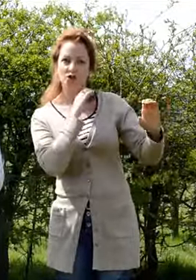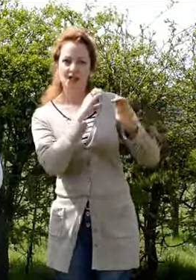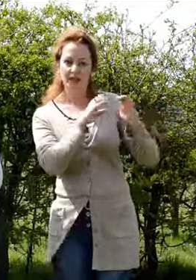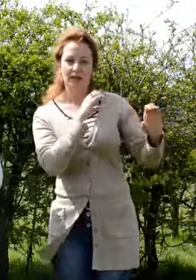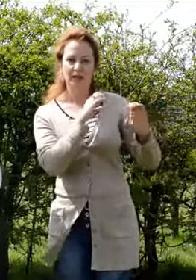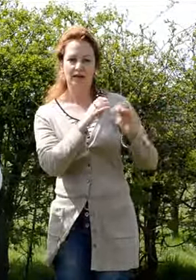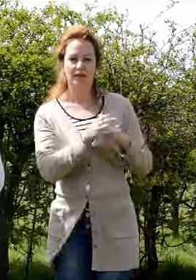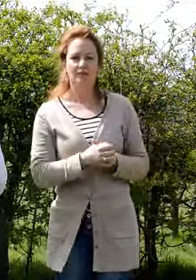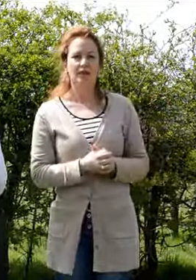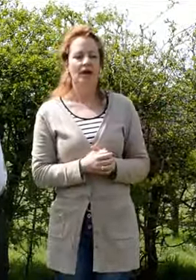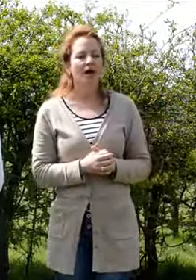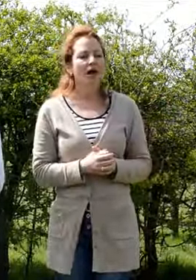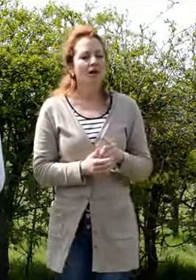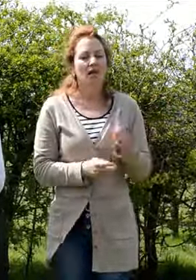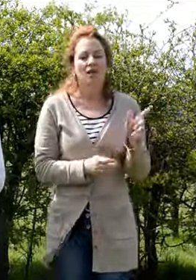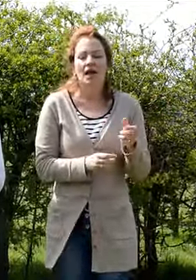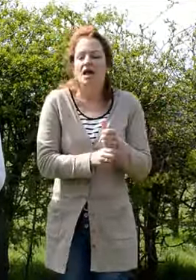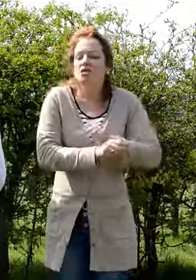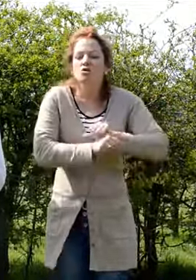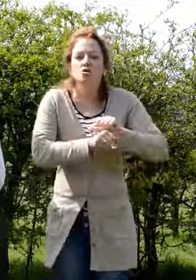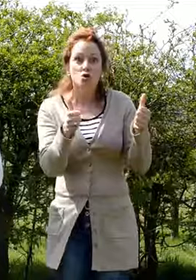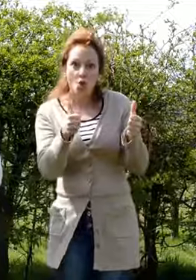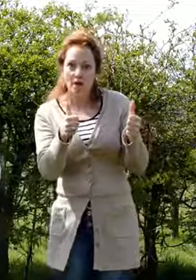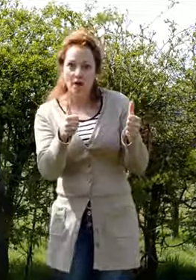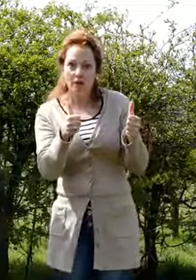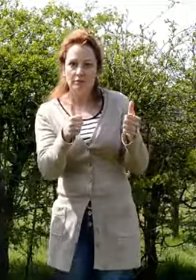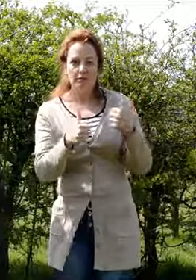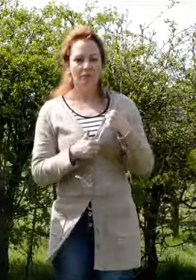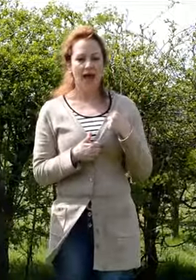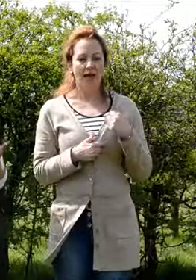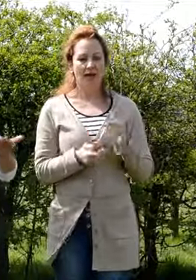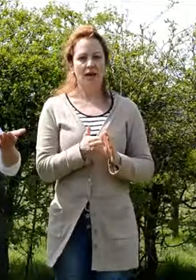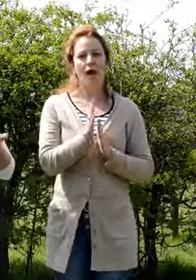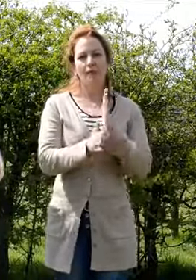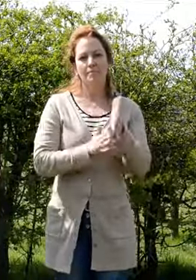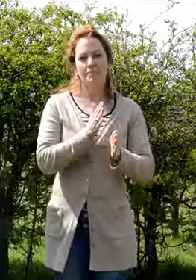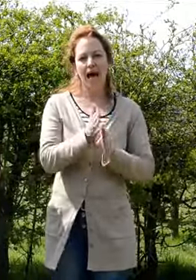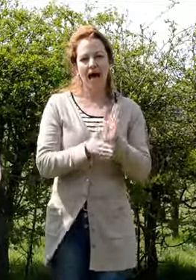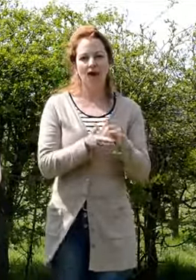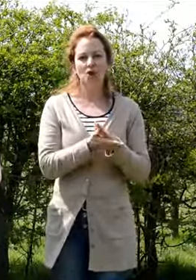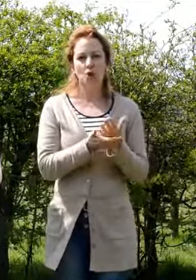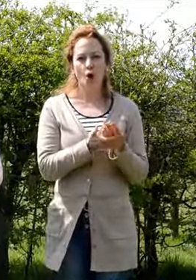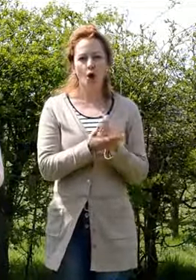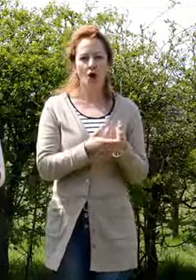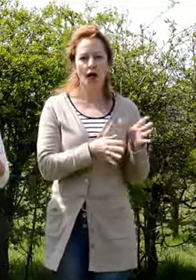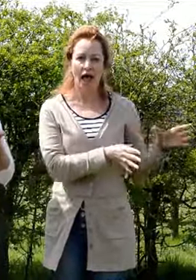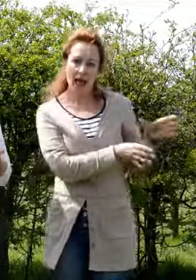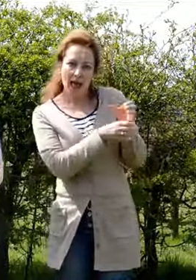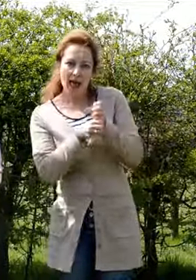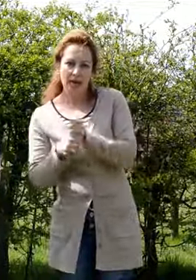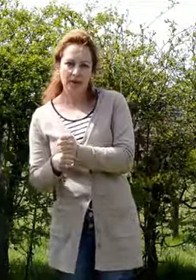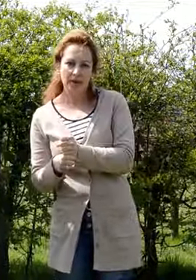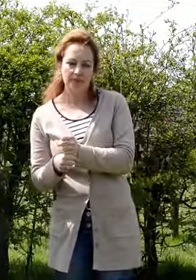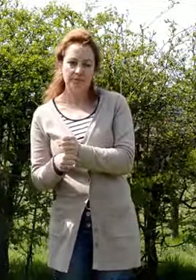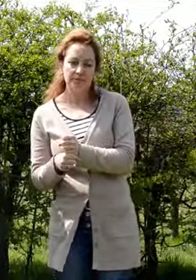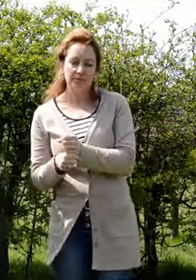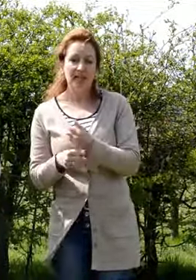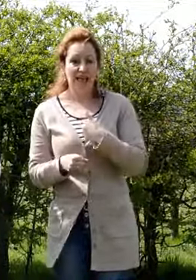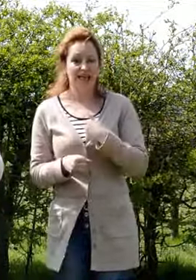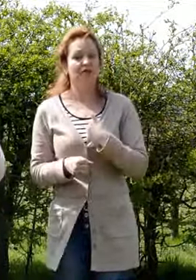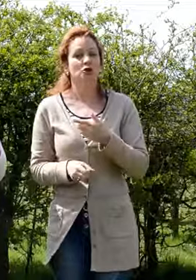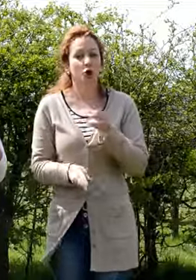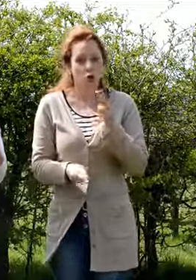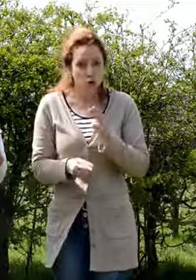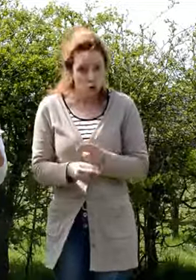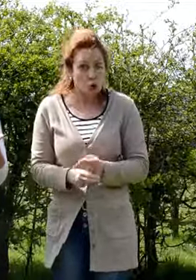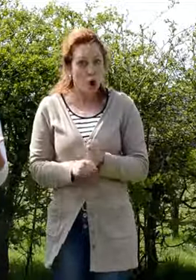Dat ging zo super. Mijn gebarentolk, die hielp mee. Ik was toch in meditatie en